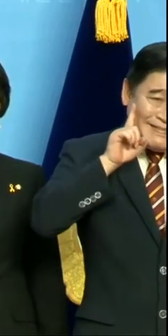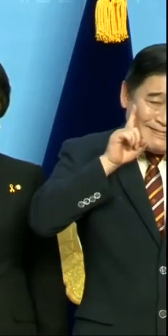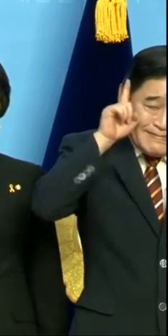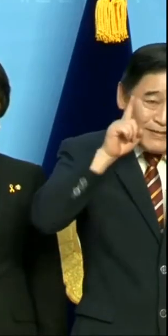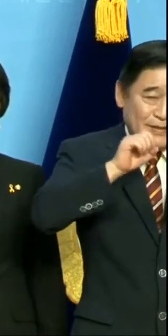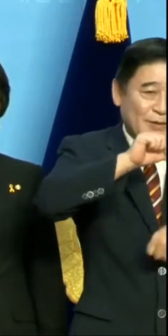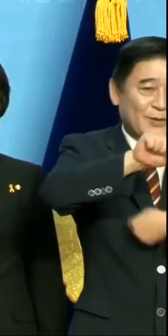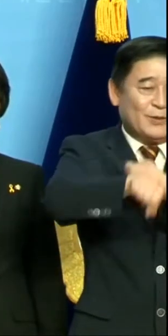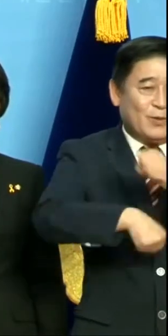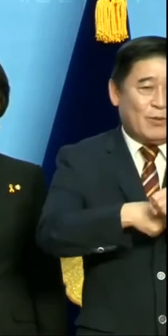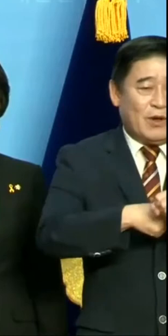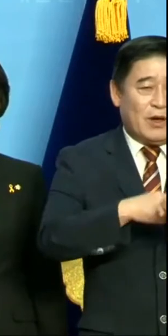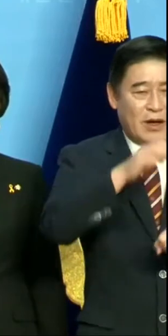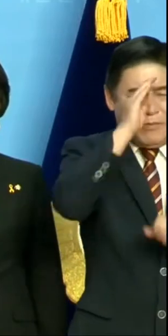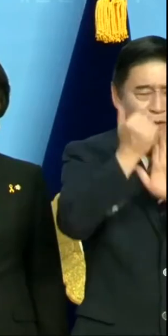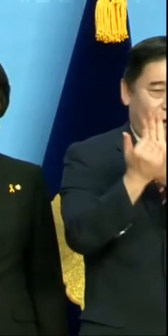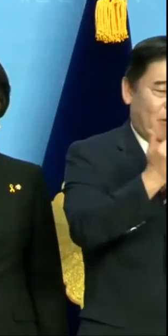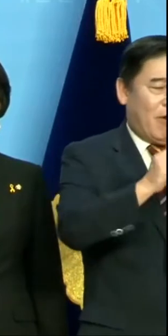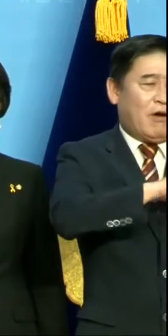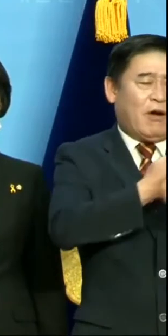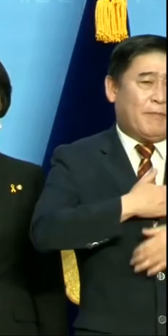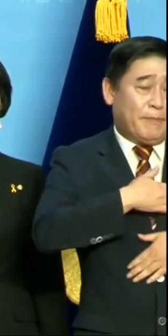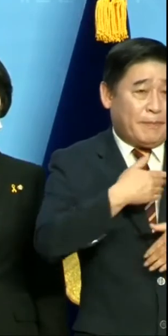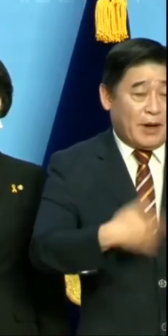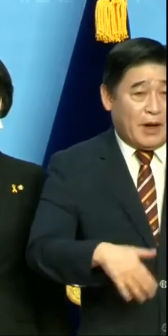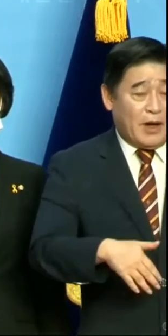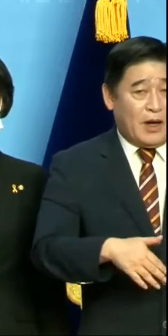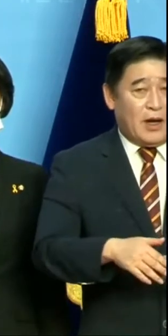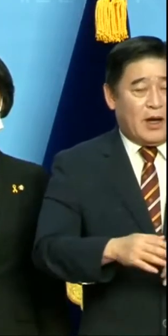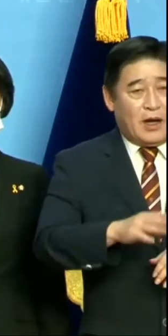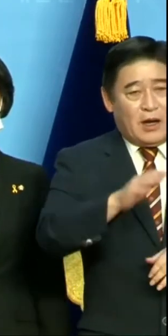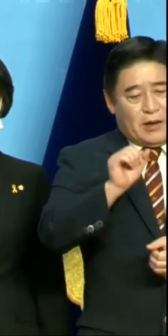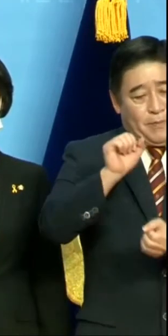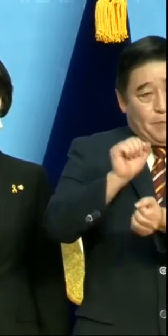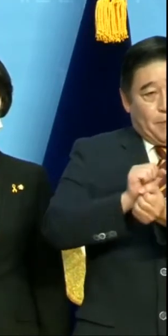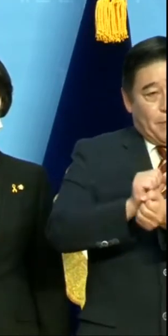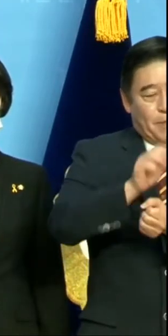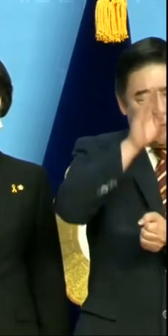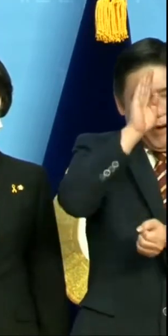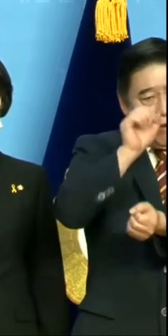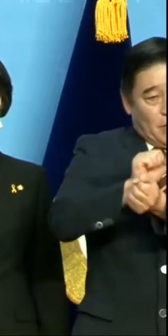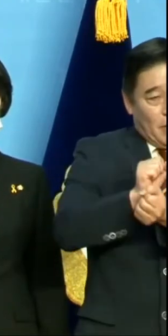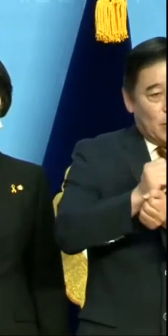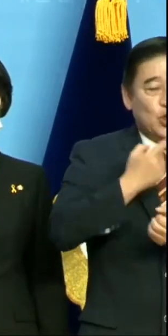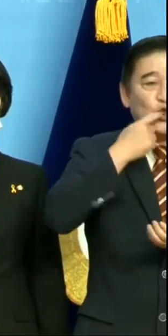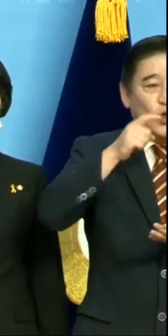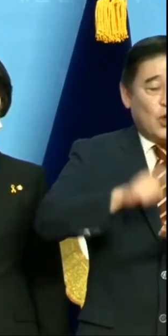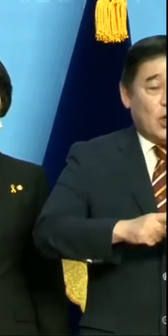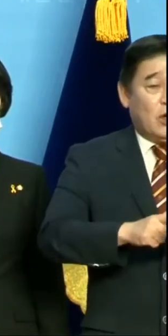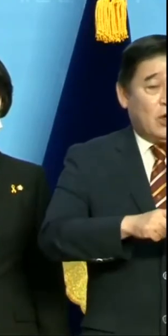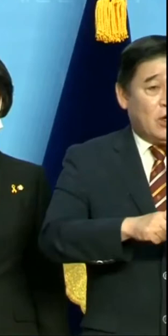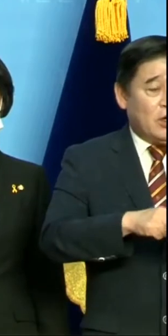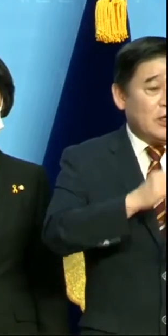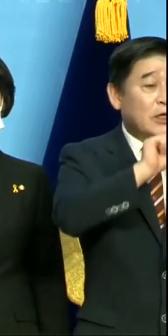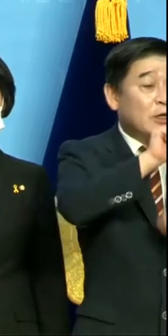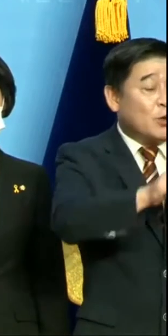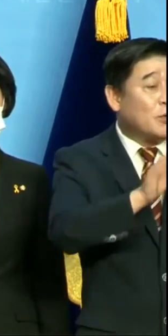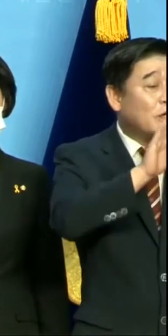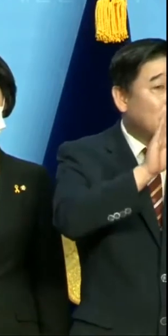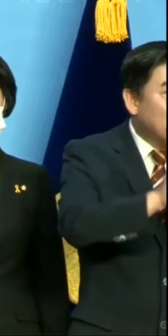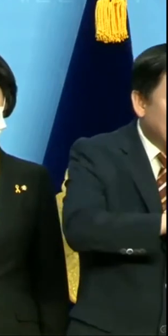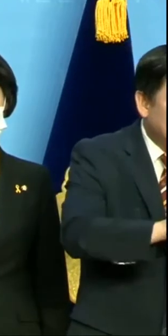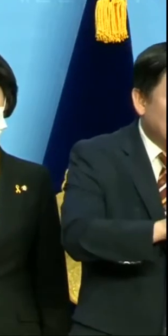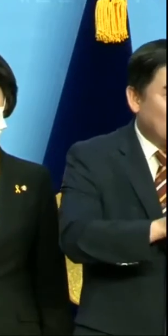동물은 면역력이 약해지고 병원체의 감염에 취약해 집니다 이런 동물들을 만지고 접촉하는 것을